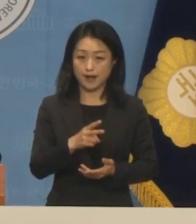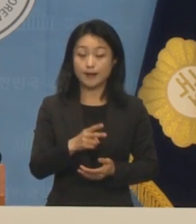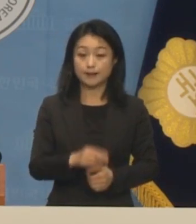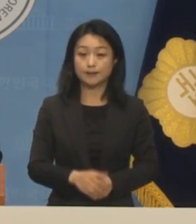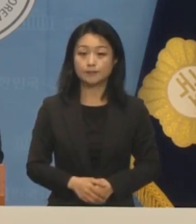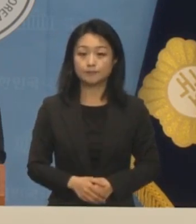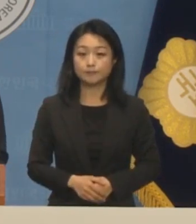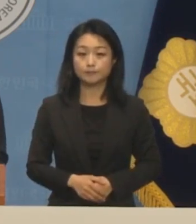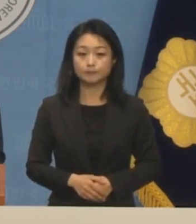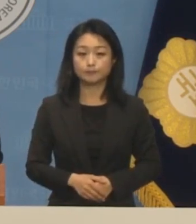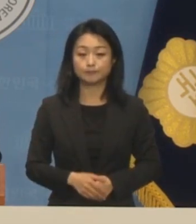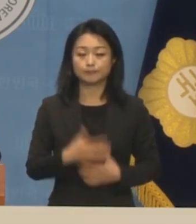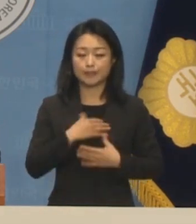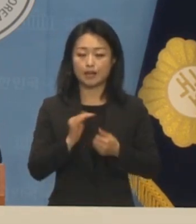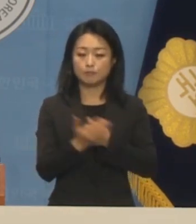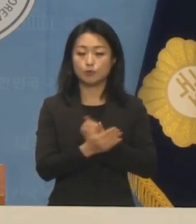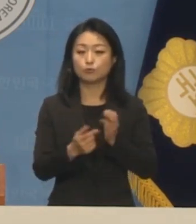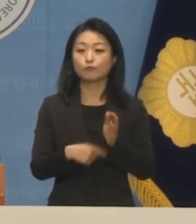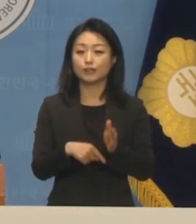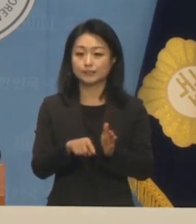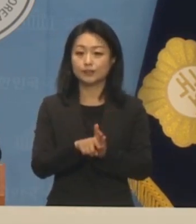평화와 안정을 위해서